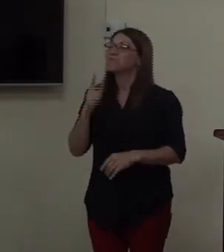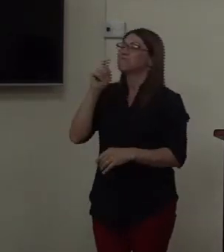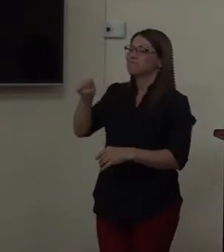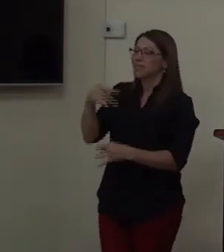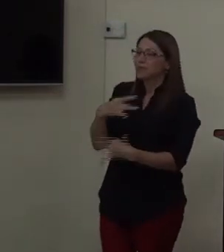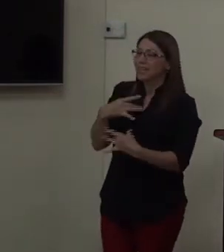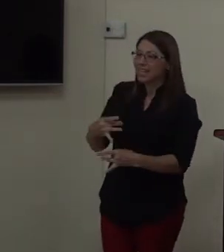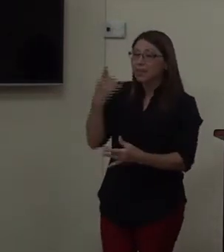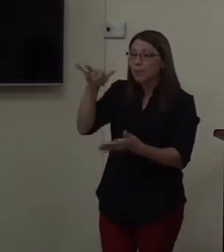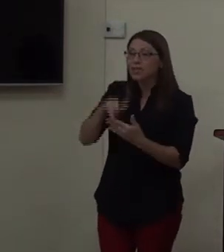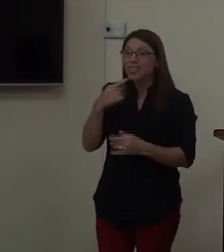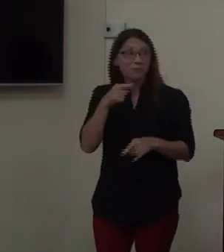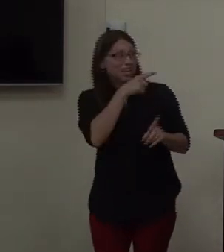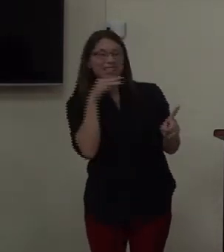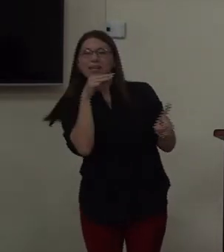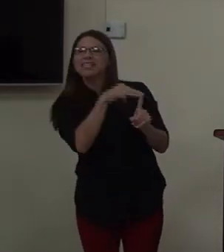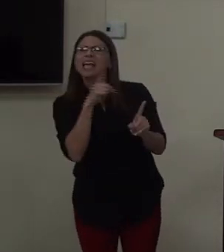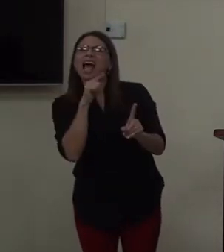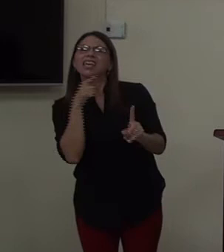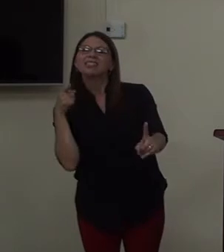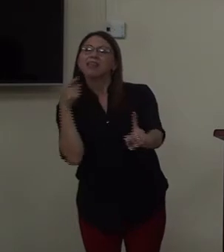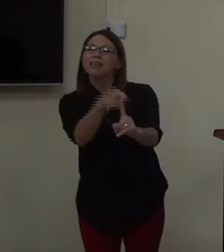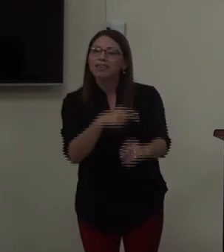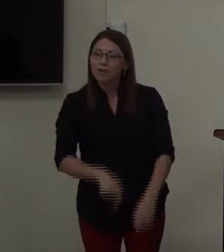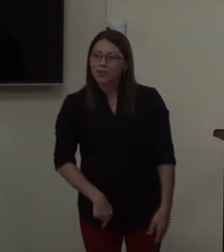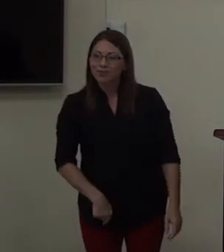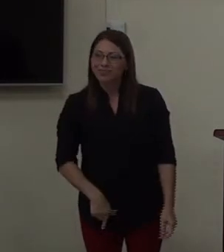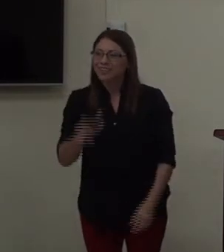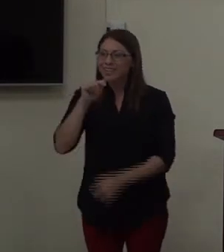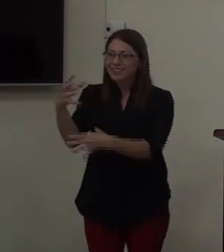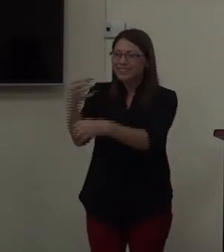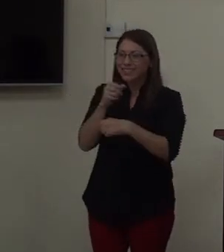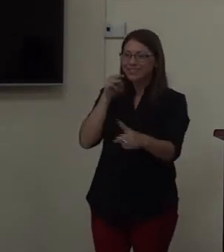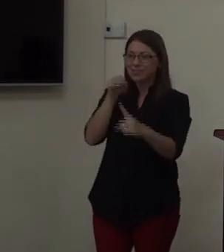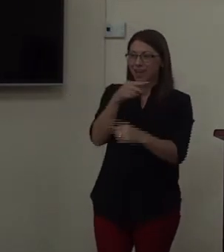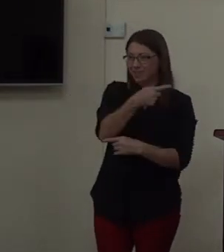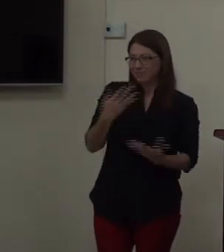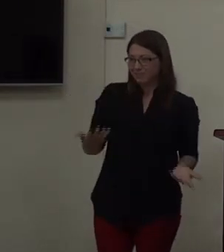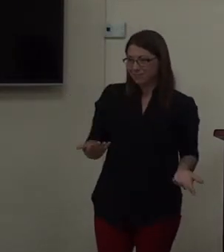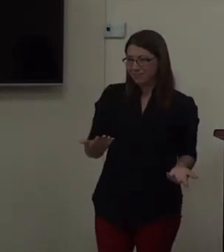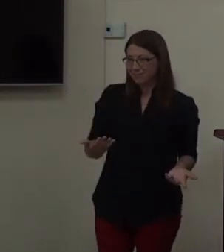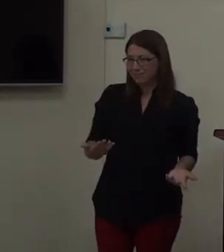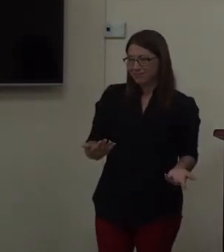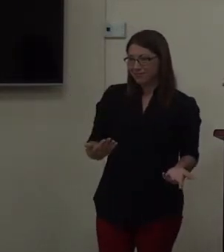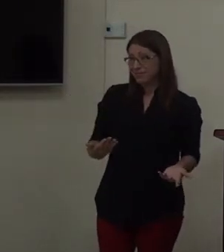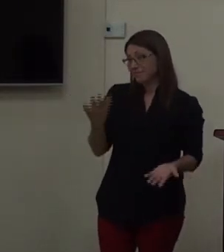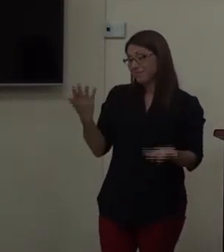Cuando, ¿a quién está dirigido el mensaje? ¿Quién es el destinatario, verdad? Ese es un destinatario, ¿verdad? Con ese aún